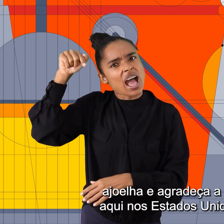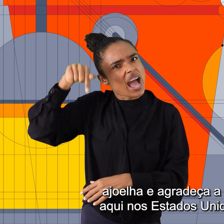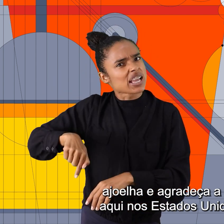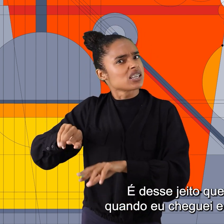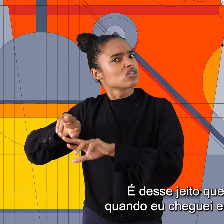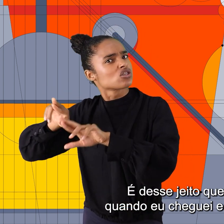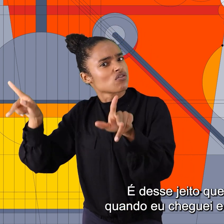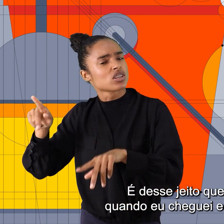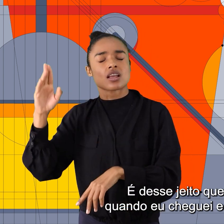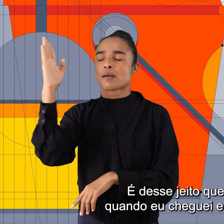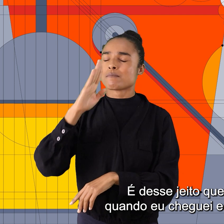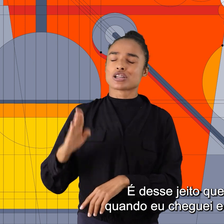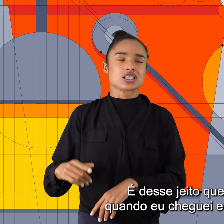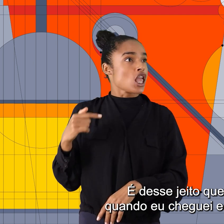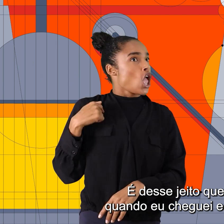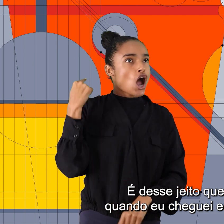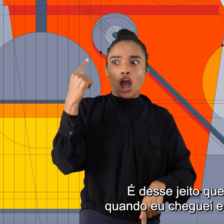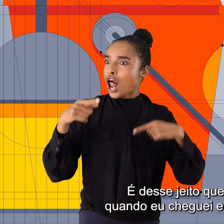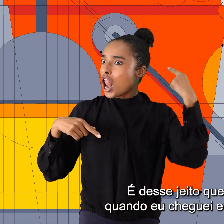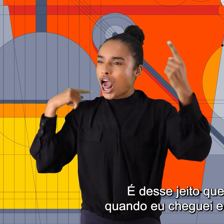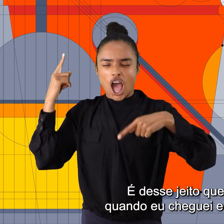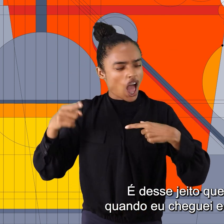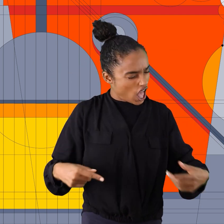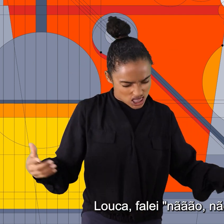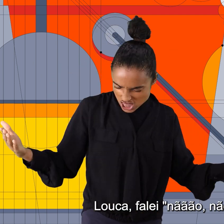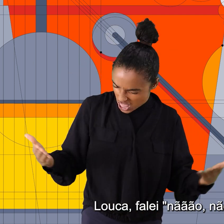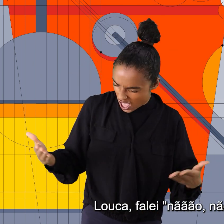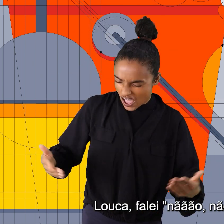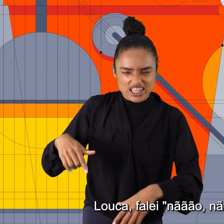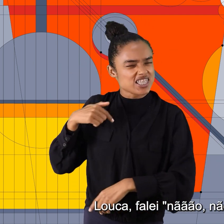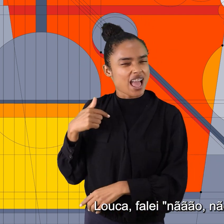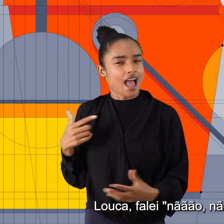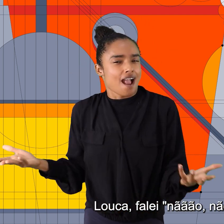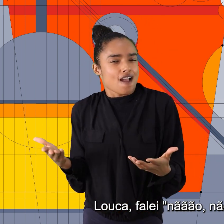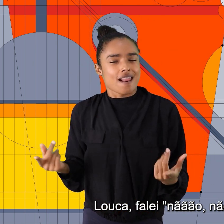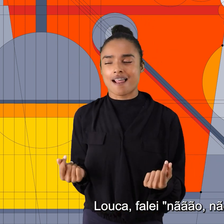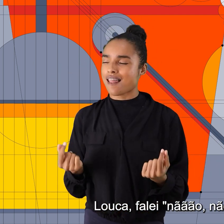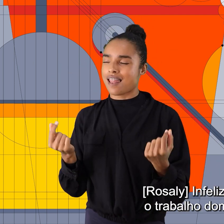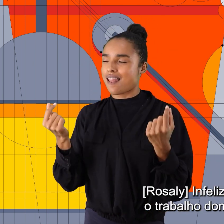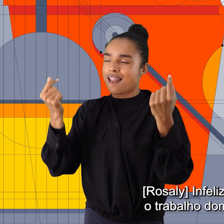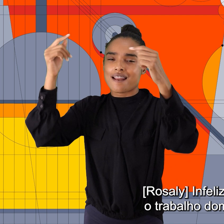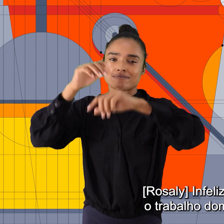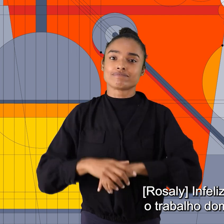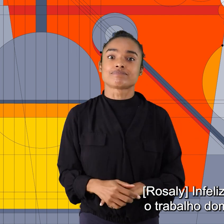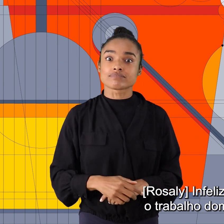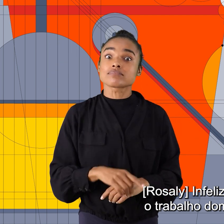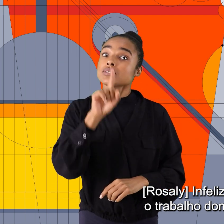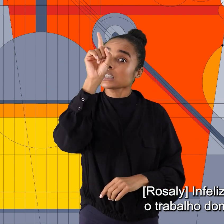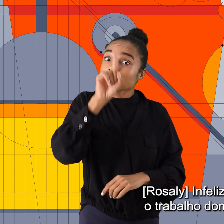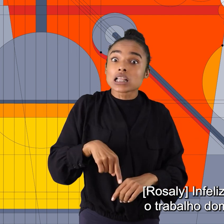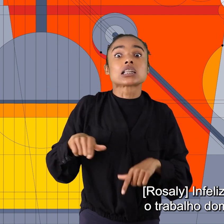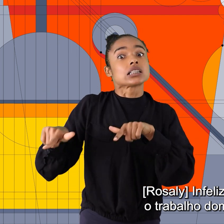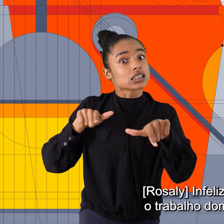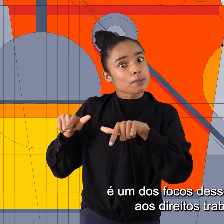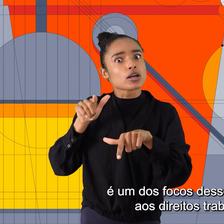é diferente. É desse jeito que funciona. Quando eu cheguei, eu fiquei louca. Falei, não pode ser. Infelizmente, o